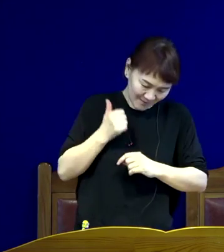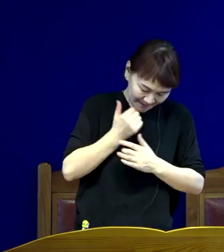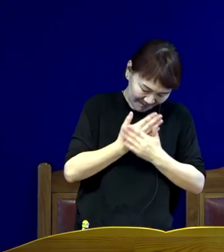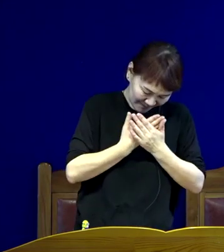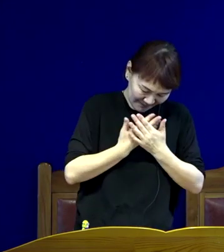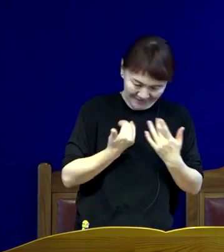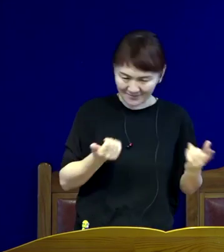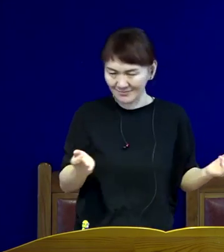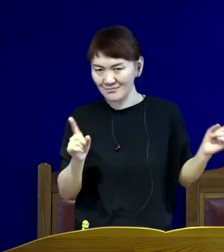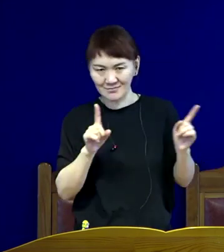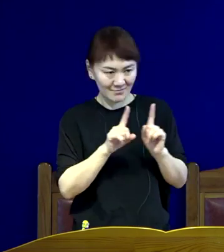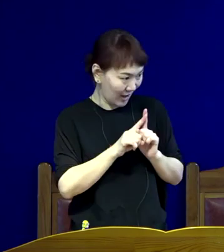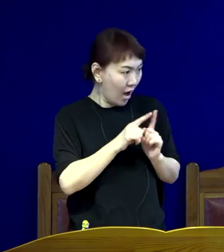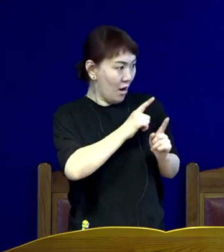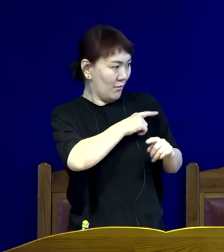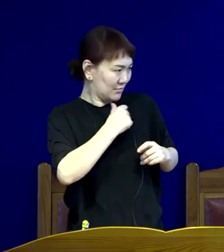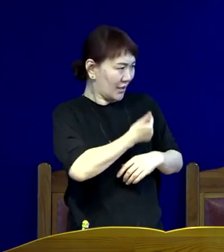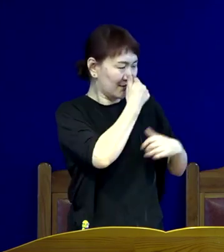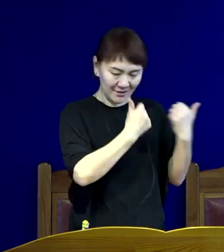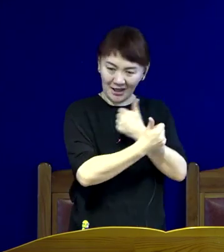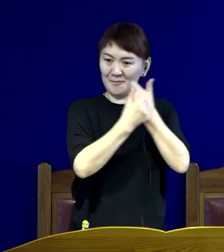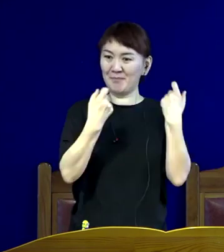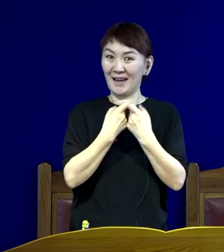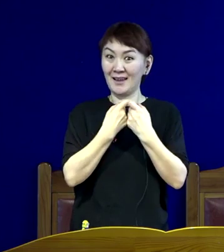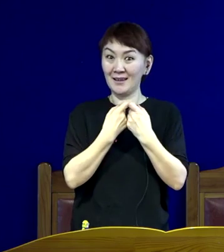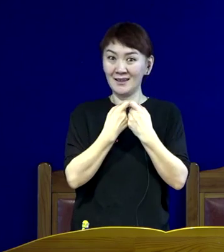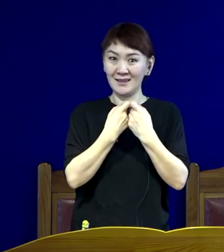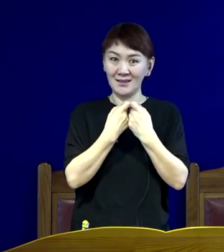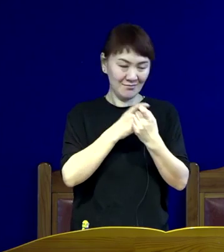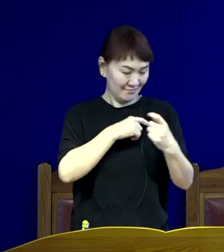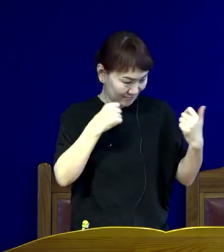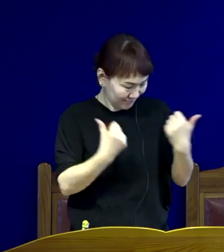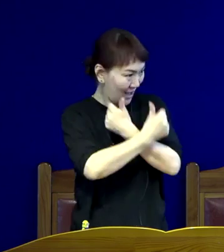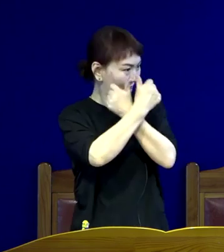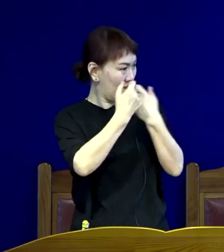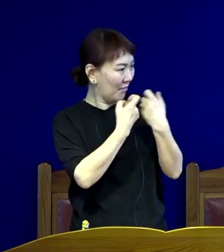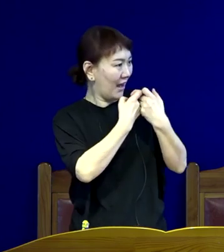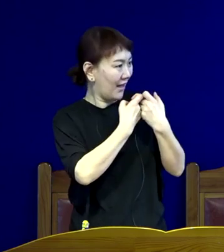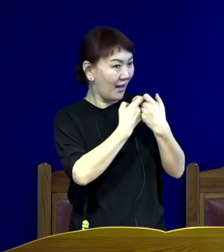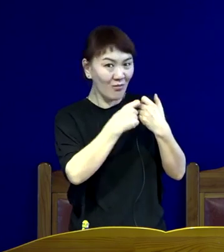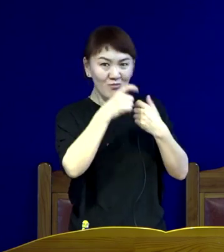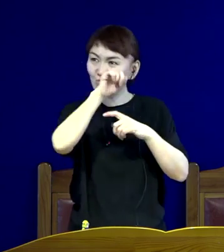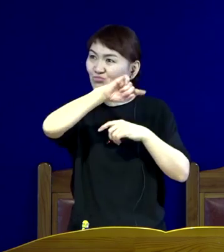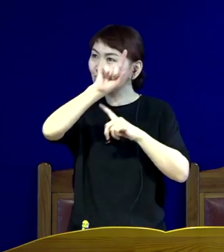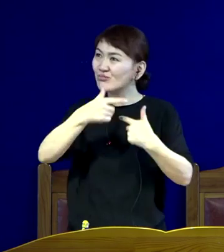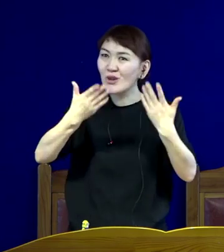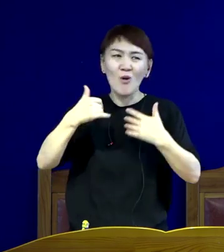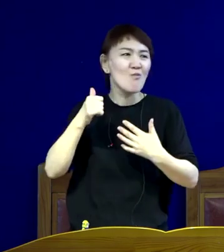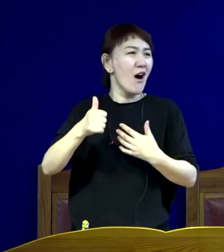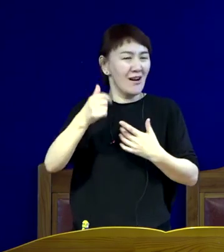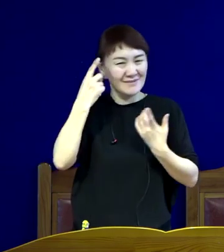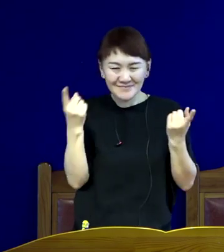байна. Тэгсэн чинь сүмж булгандаа ирэхэд болчихсон. Хурмаа хийснийгээ